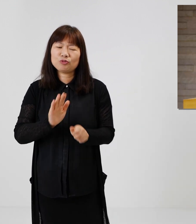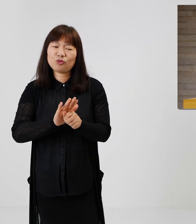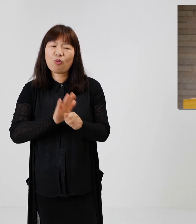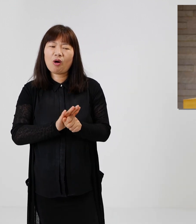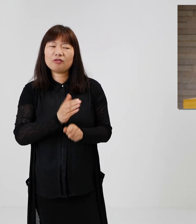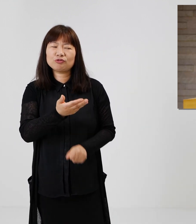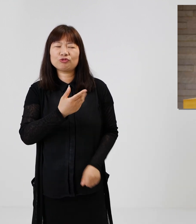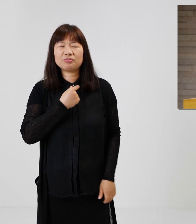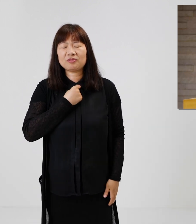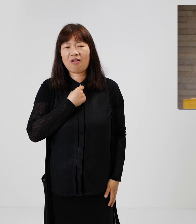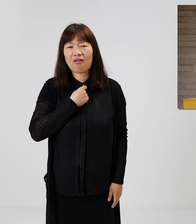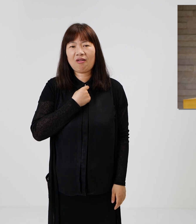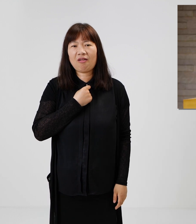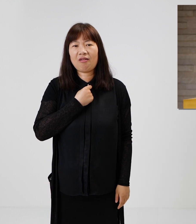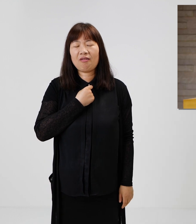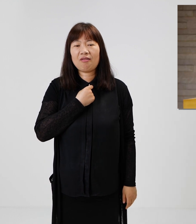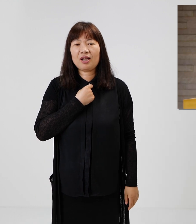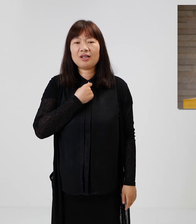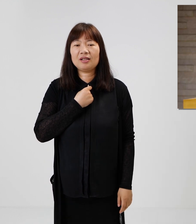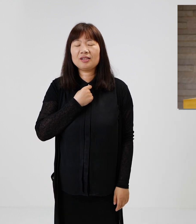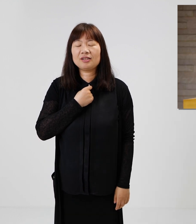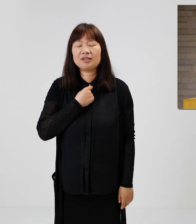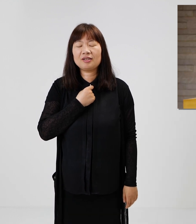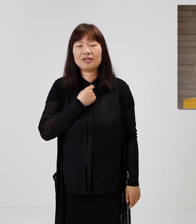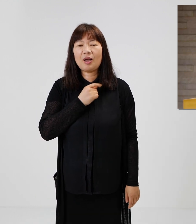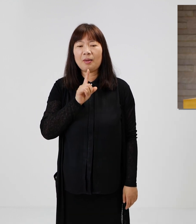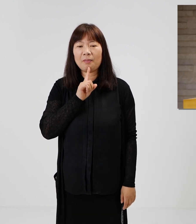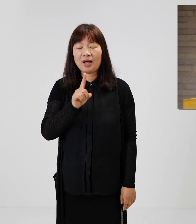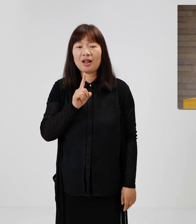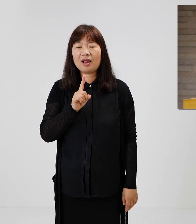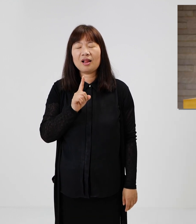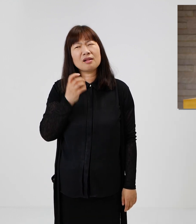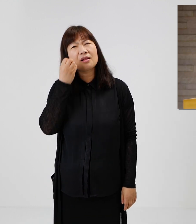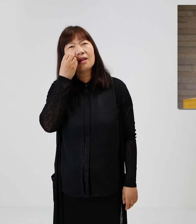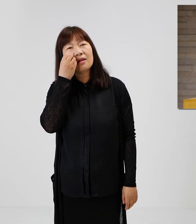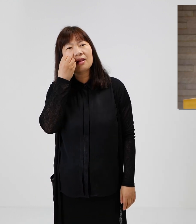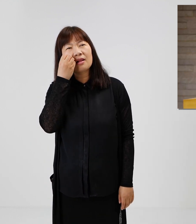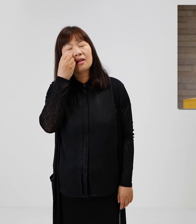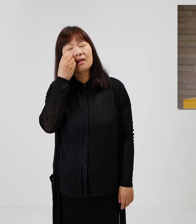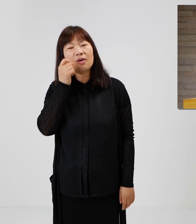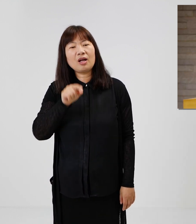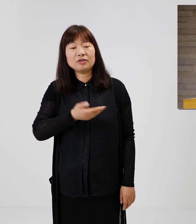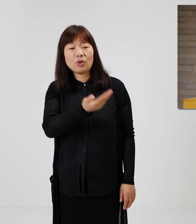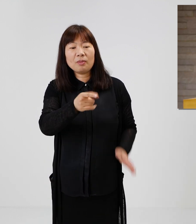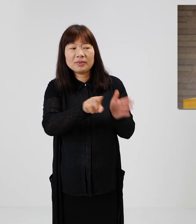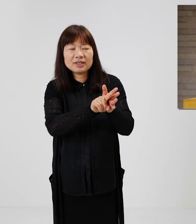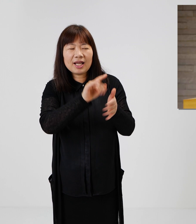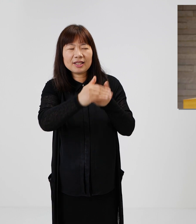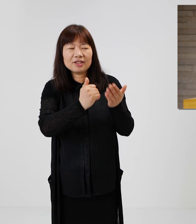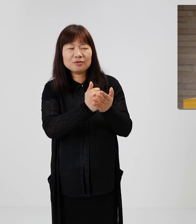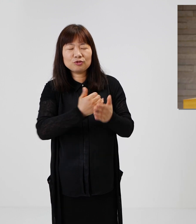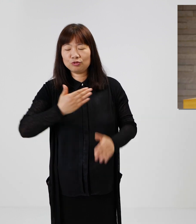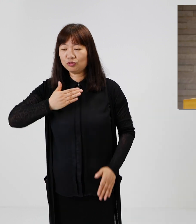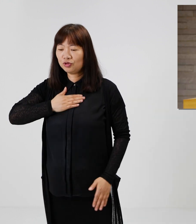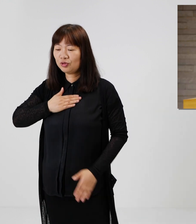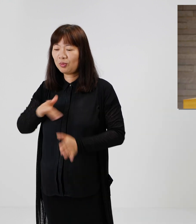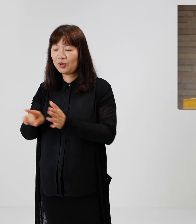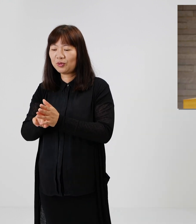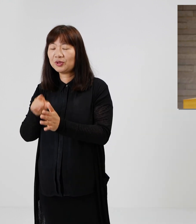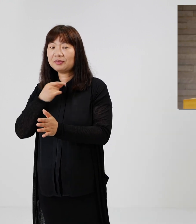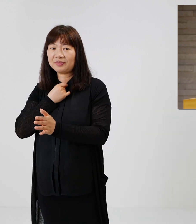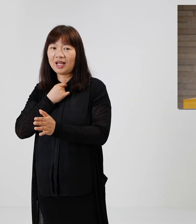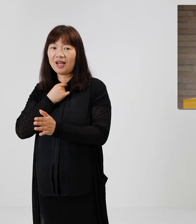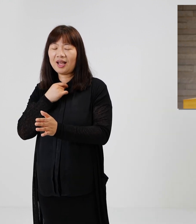도우면 안 되겠습니까? 그러면서 뒤에 이상한 말을 해요. 너희가 믿는 하나님을 우리도 믿고 있다. 이 땅에